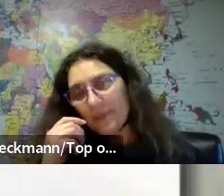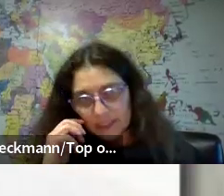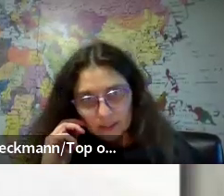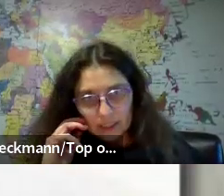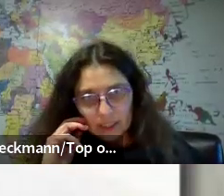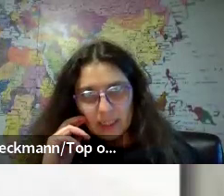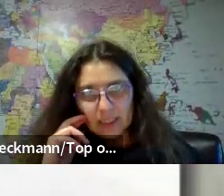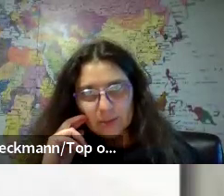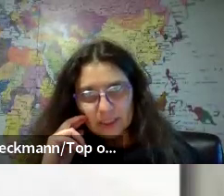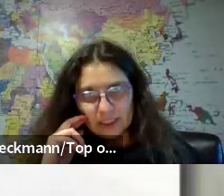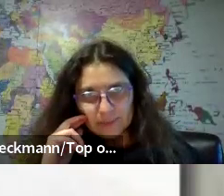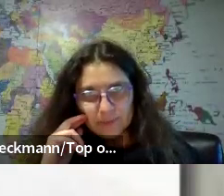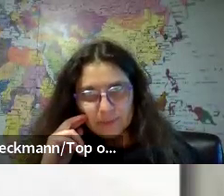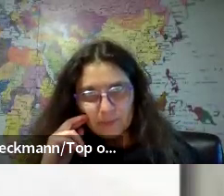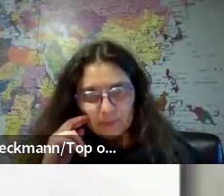como que me tiendo a tropezar.